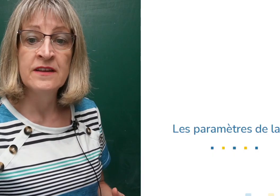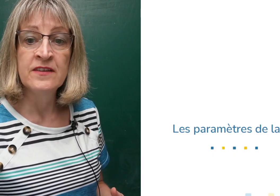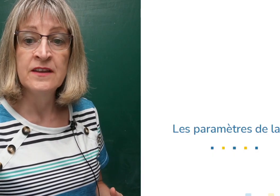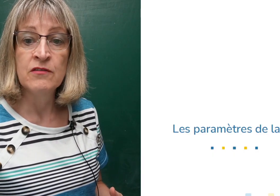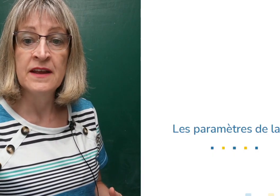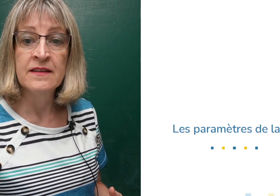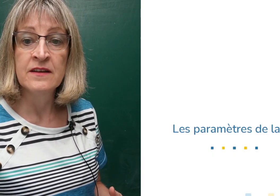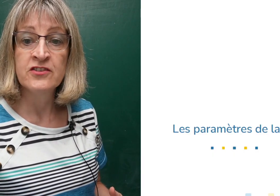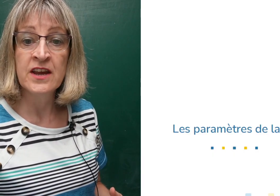signes, en fait,